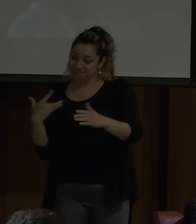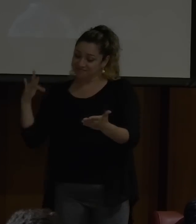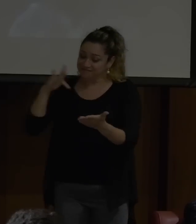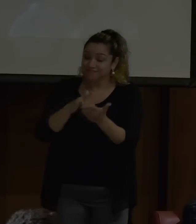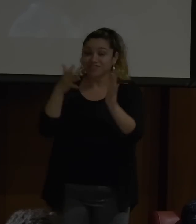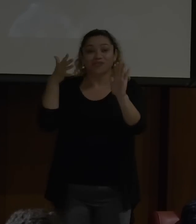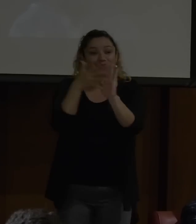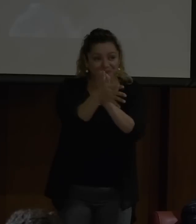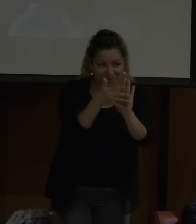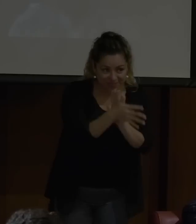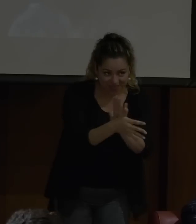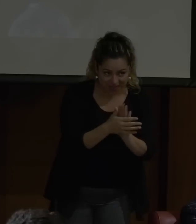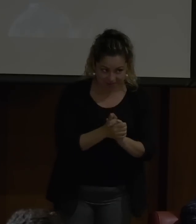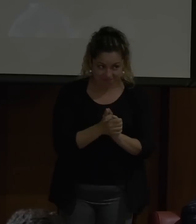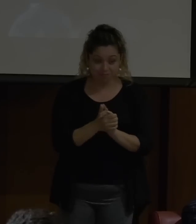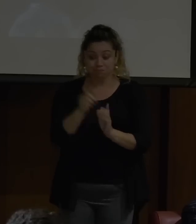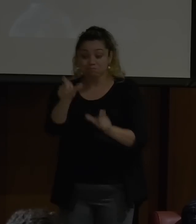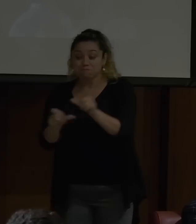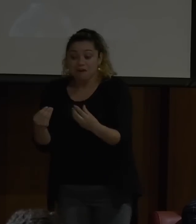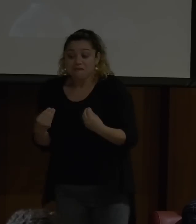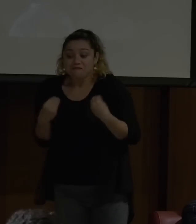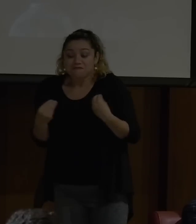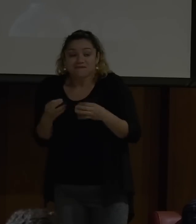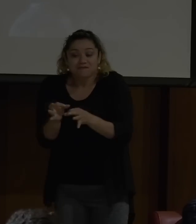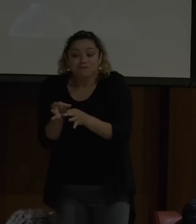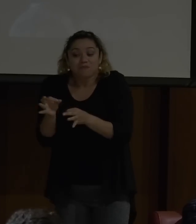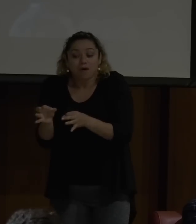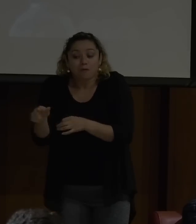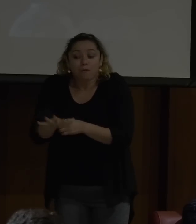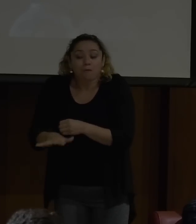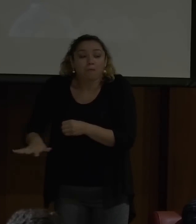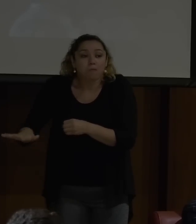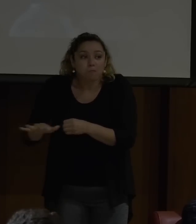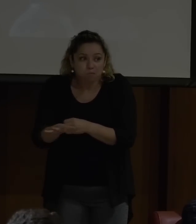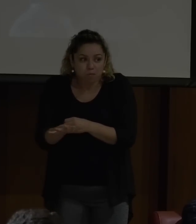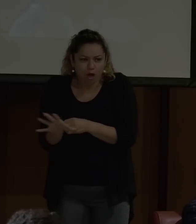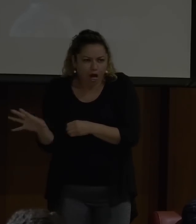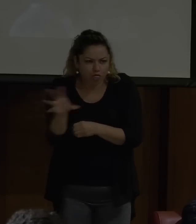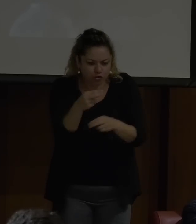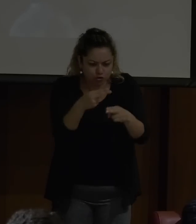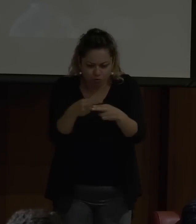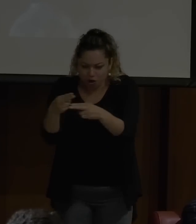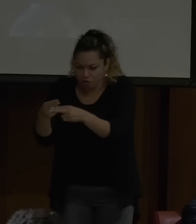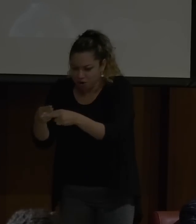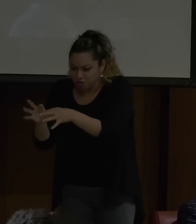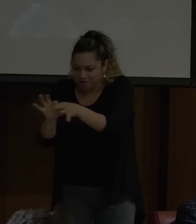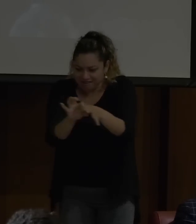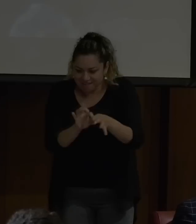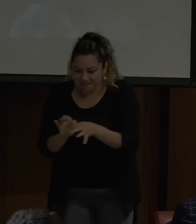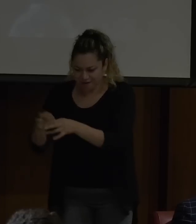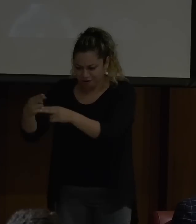la gente que habita en Tocaimo, y a todos los voy a enlazar en este